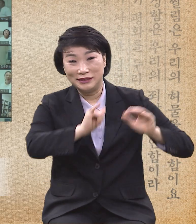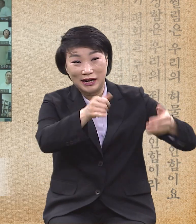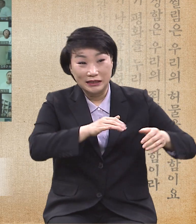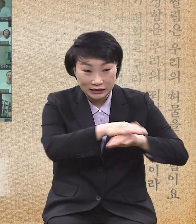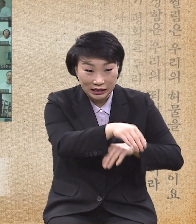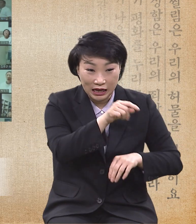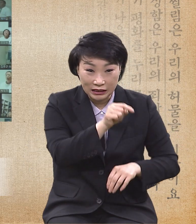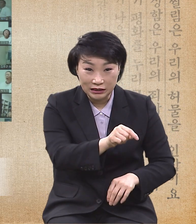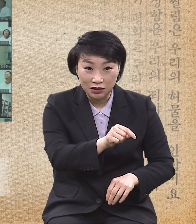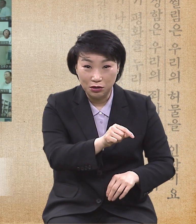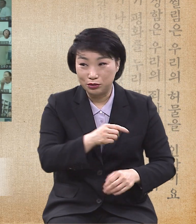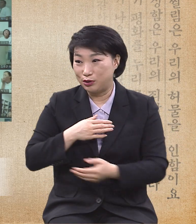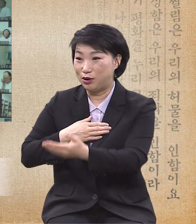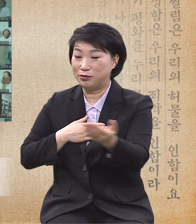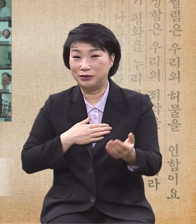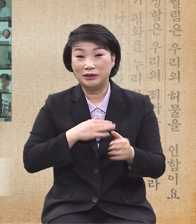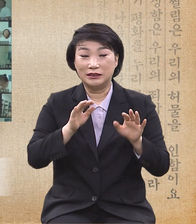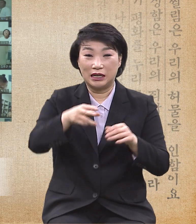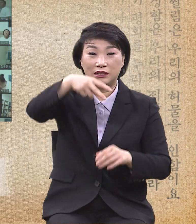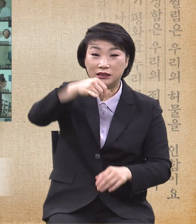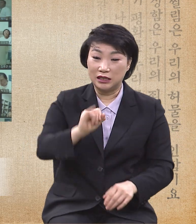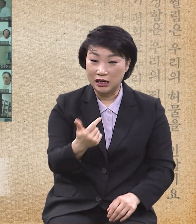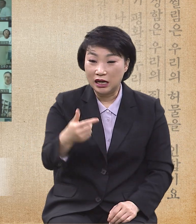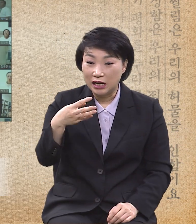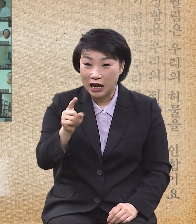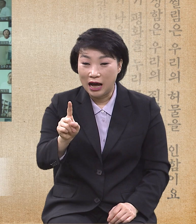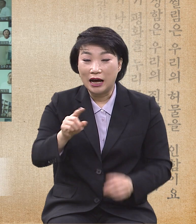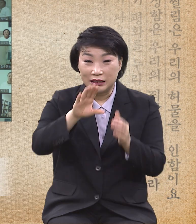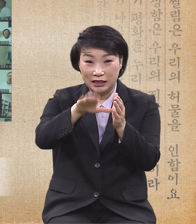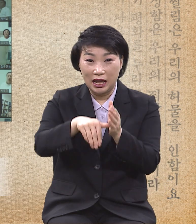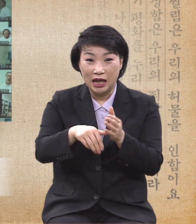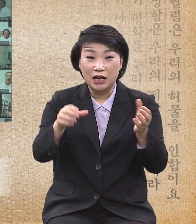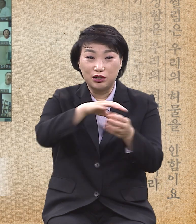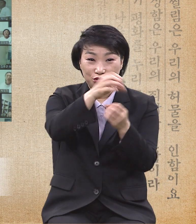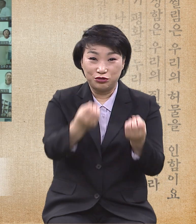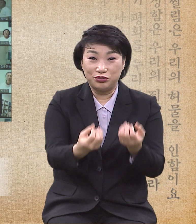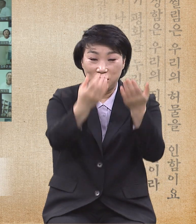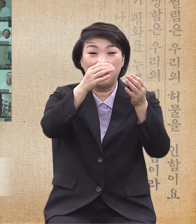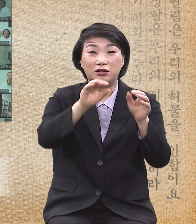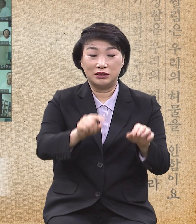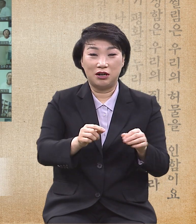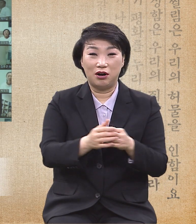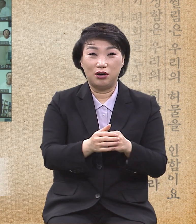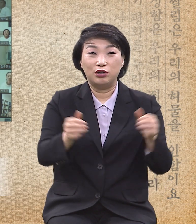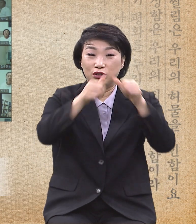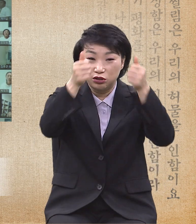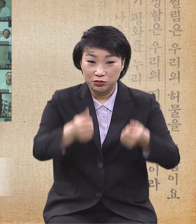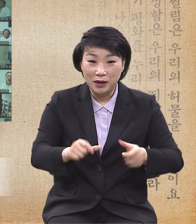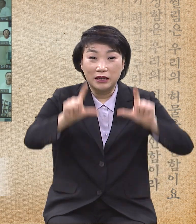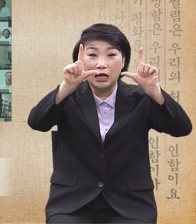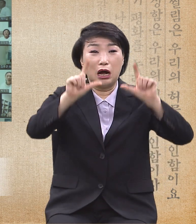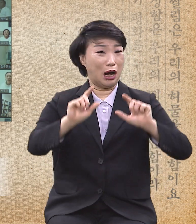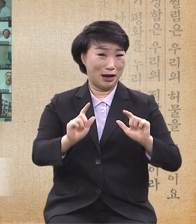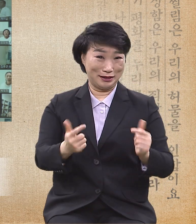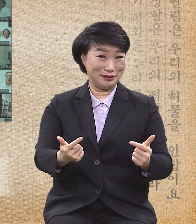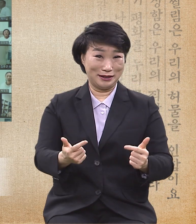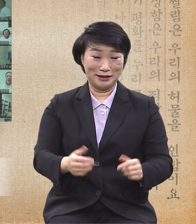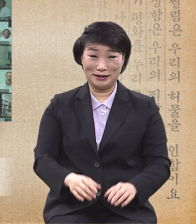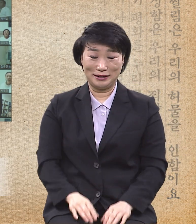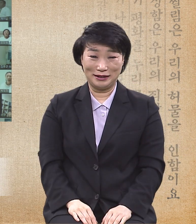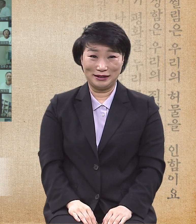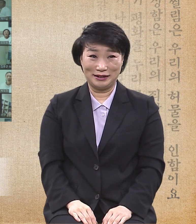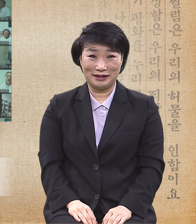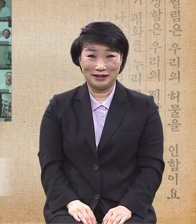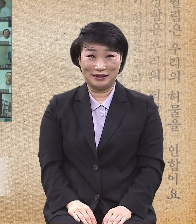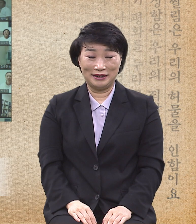풍속, 여러분 신라시대의 추석 명절이 우상 숭배하는 날이 아니었습니다.